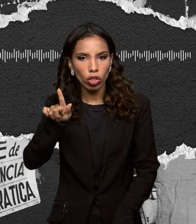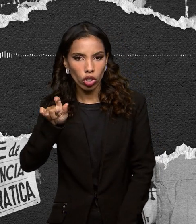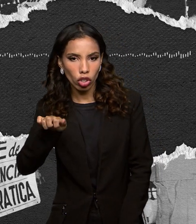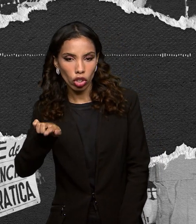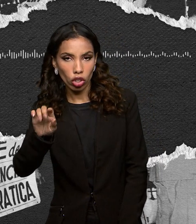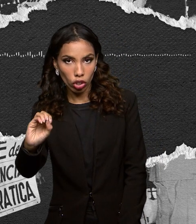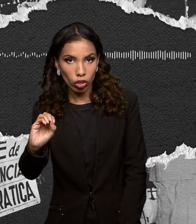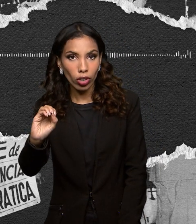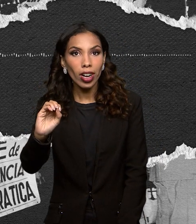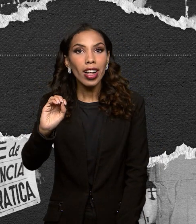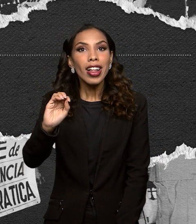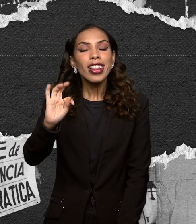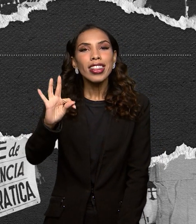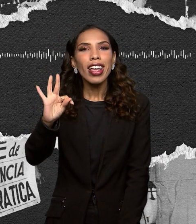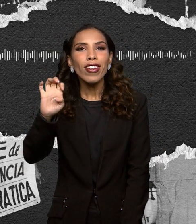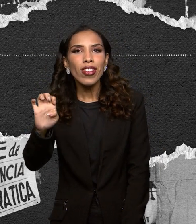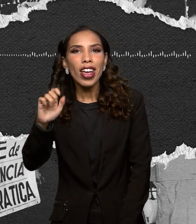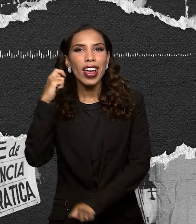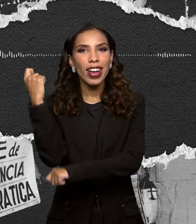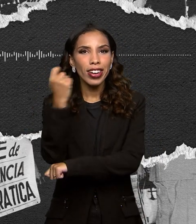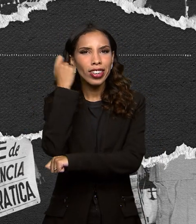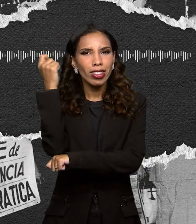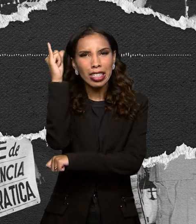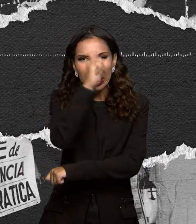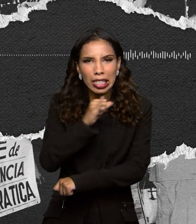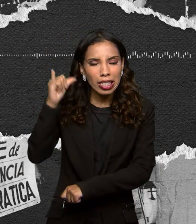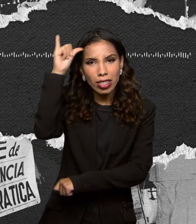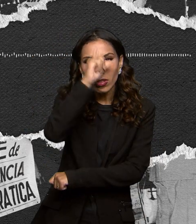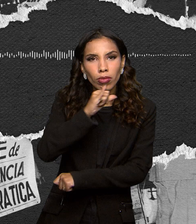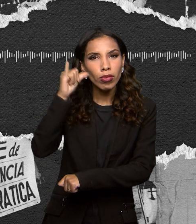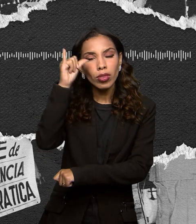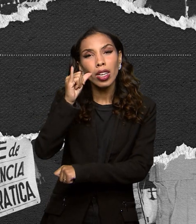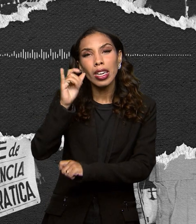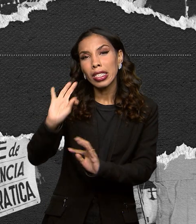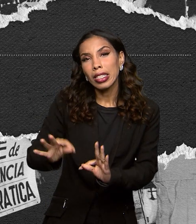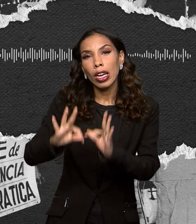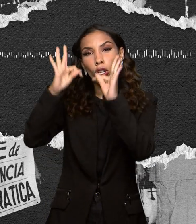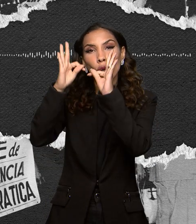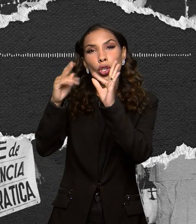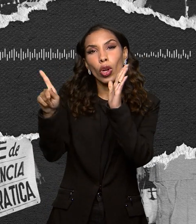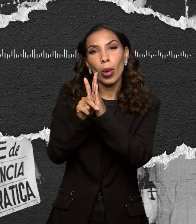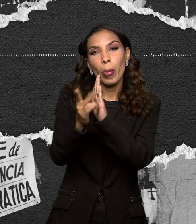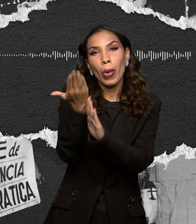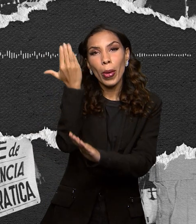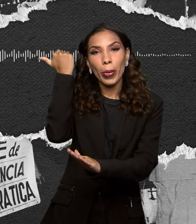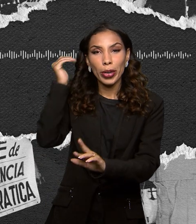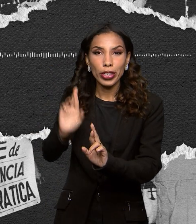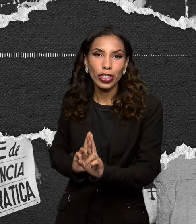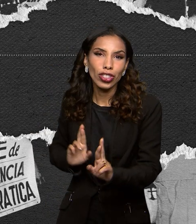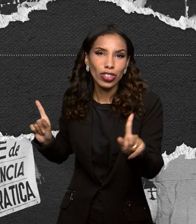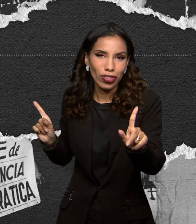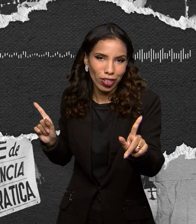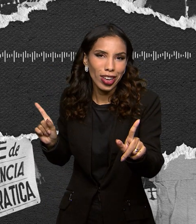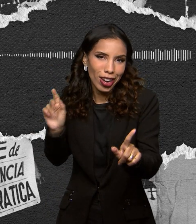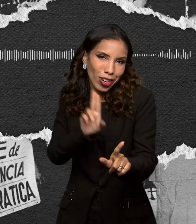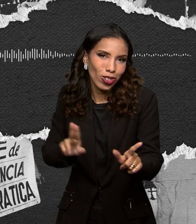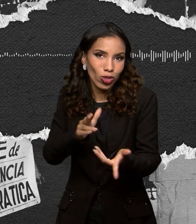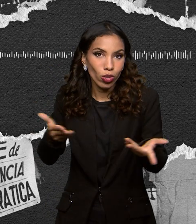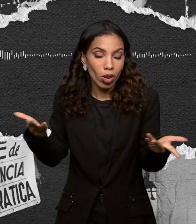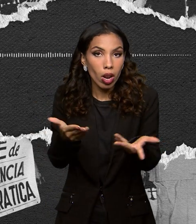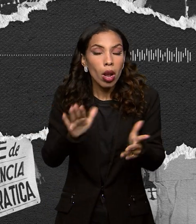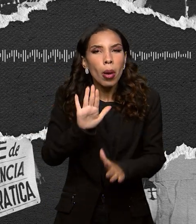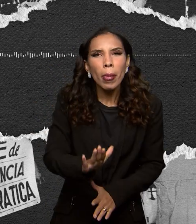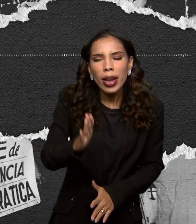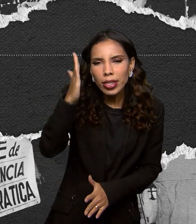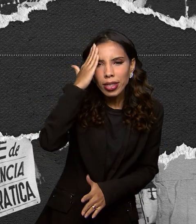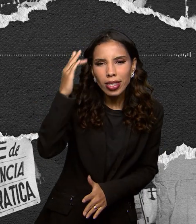da TVE do Rio Grande do Sul. Ele é antigo, captado com tecnologia da época, que era muito diferente da usada hoje. Mas, sabe